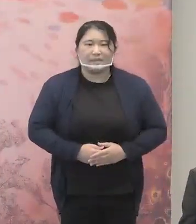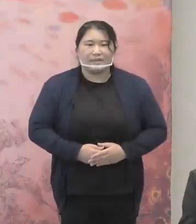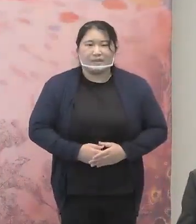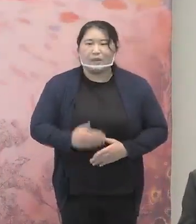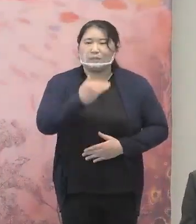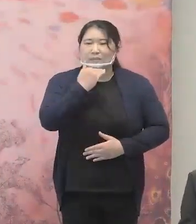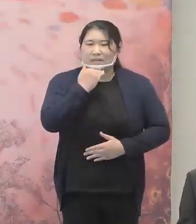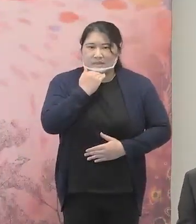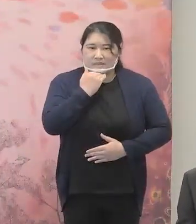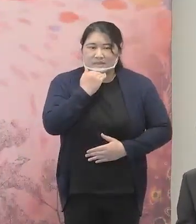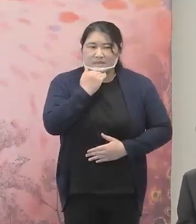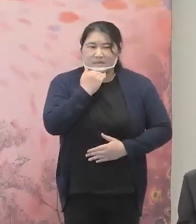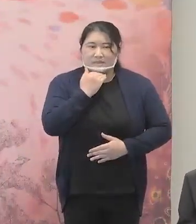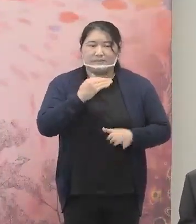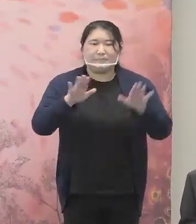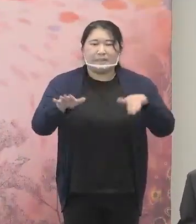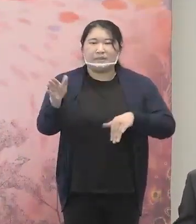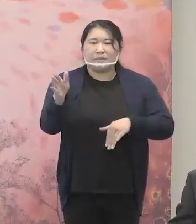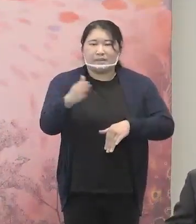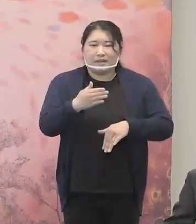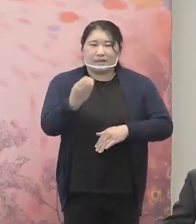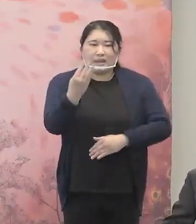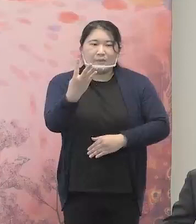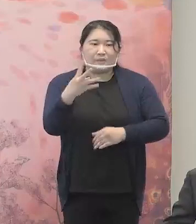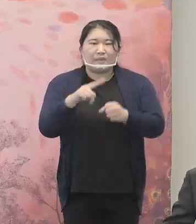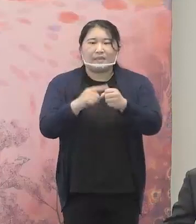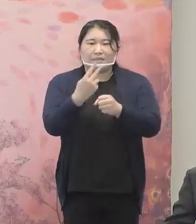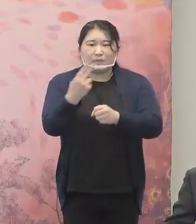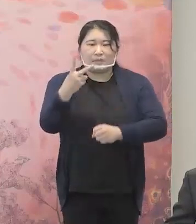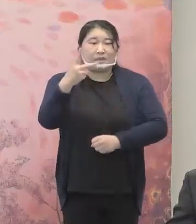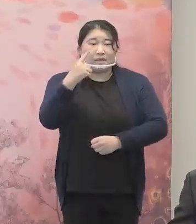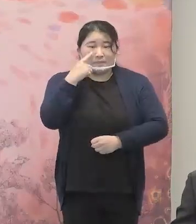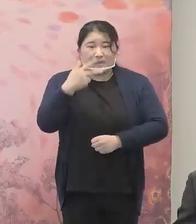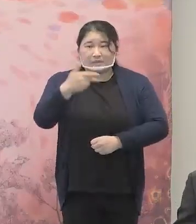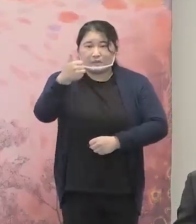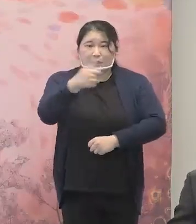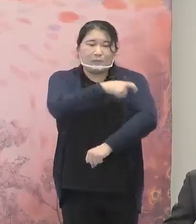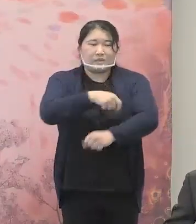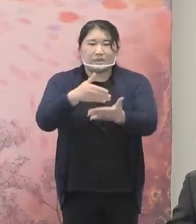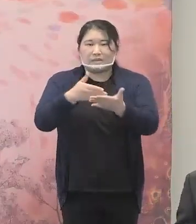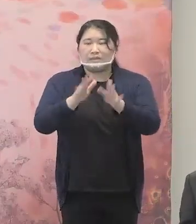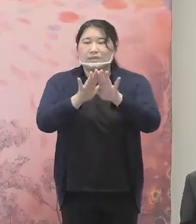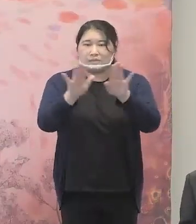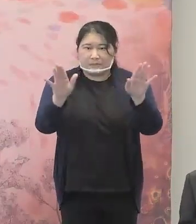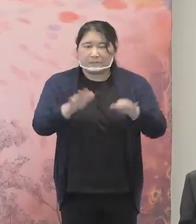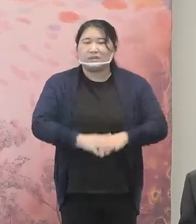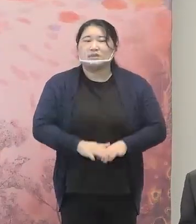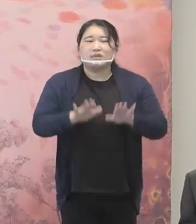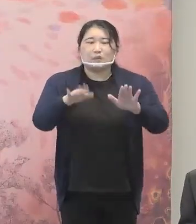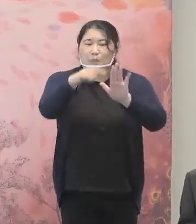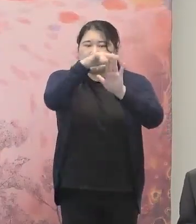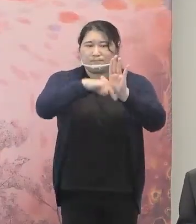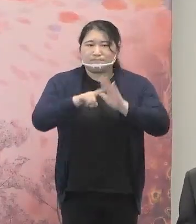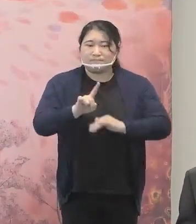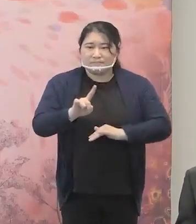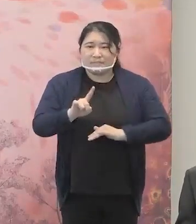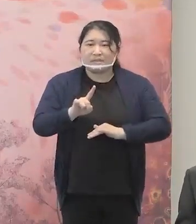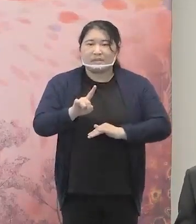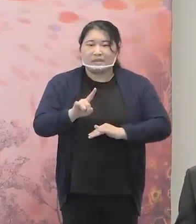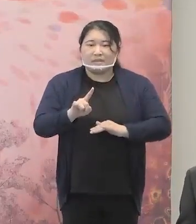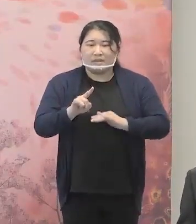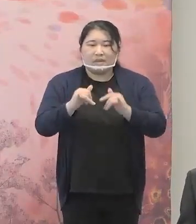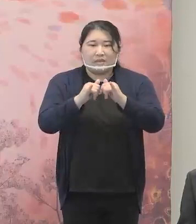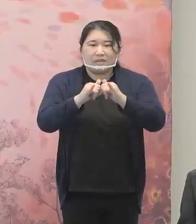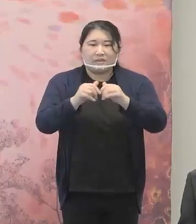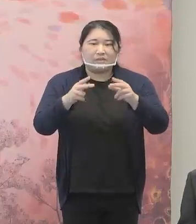はい、お待たせいたしました。それではただいまより令和4年度第2回市長記者会見を開催いたします。本日の案件は横浜町